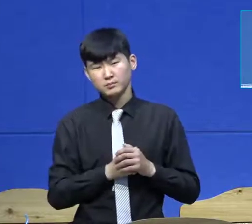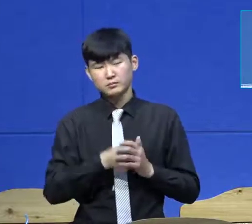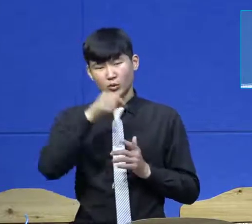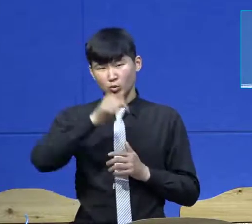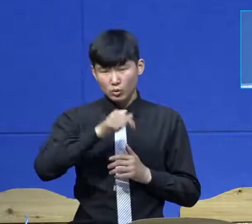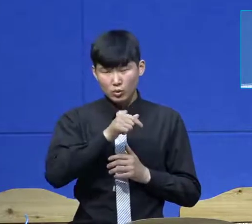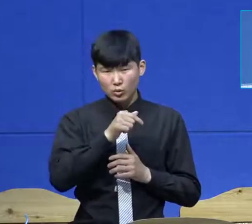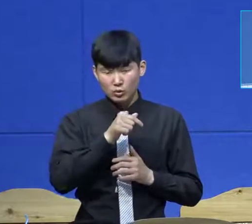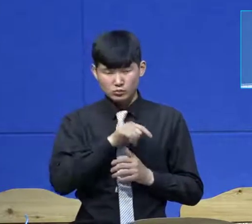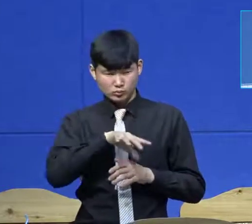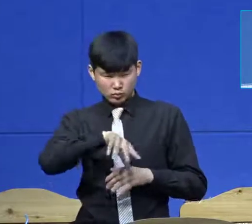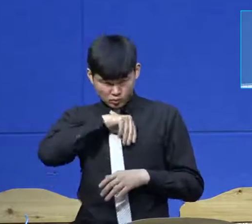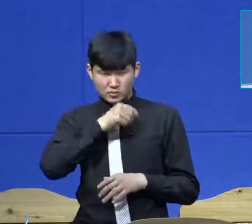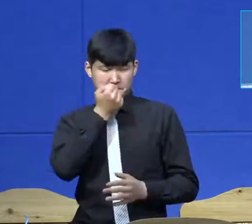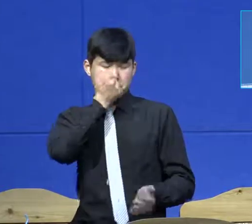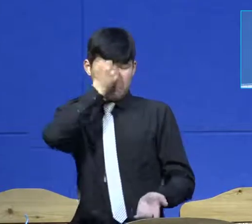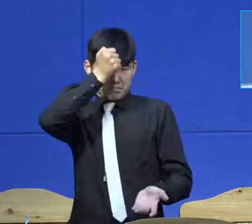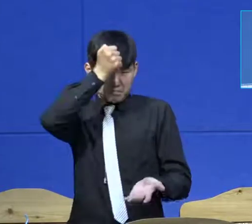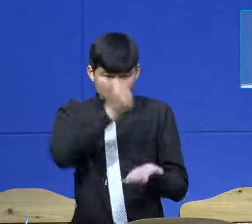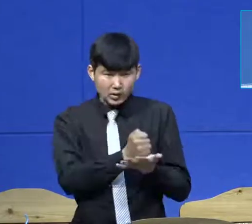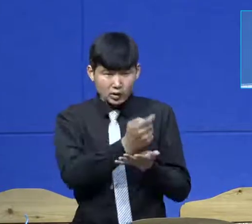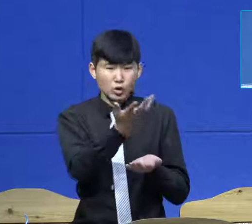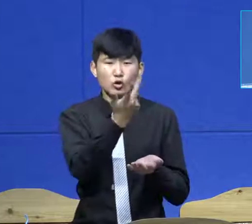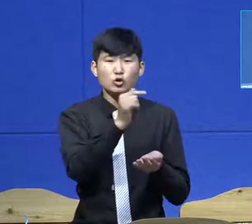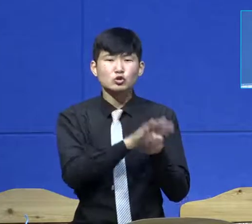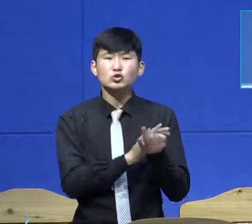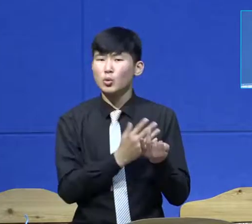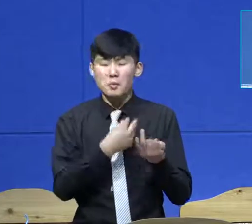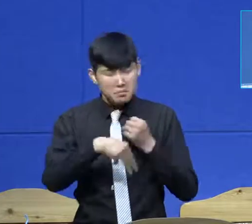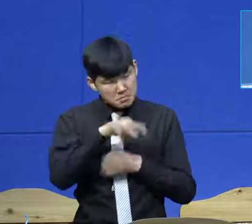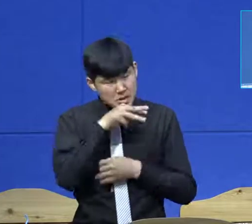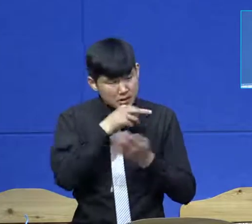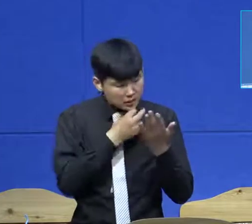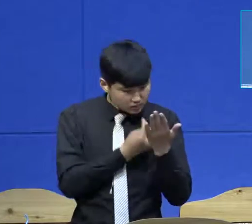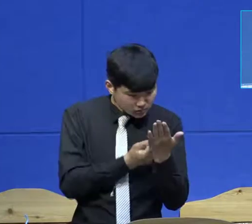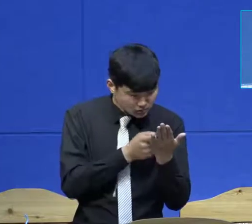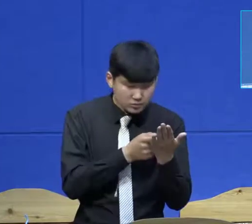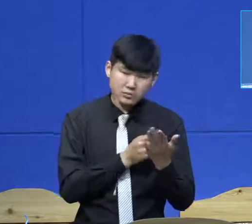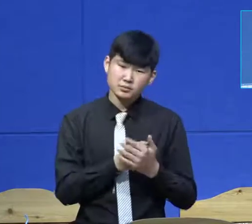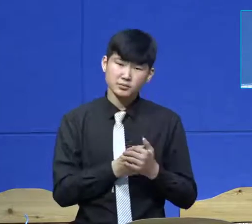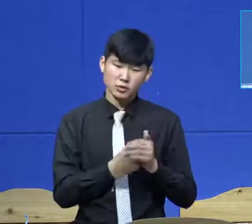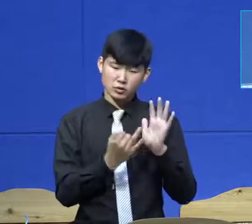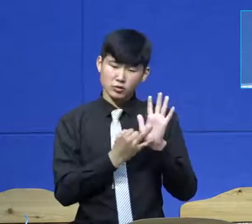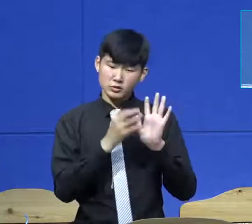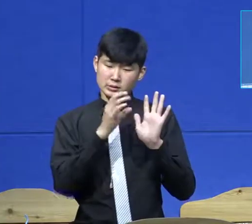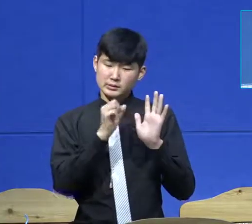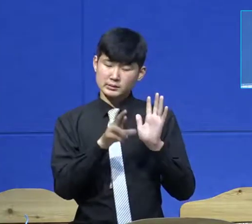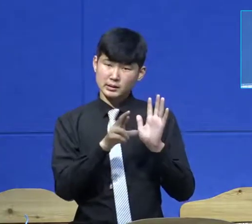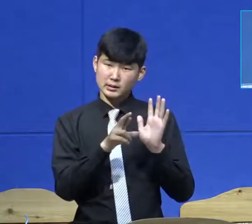Одоо туссан гэдэг нь батлагдсан тэр тоон мэдээллийг харсан чинь 7 сая